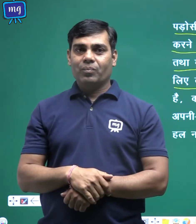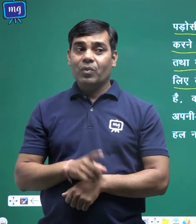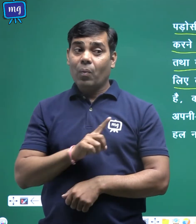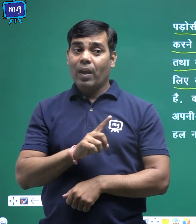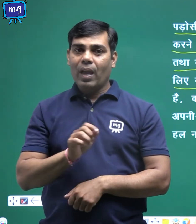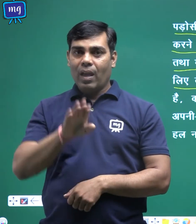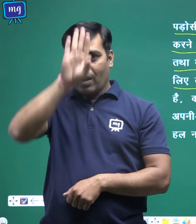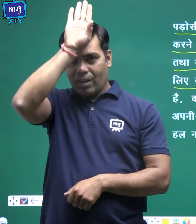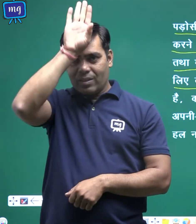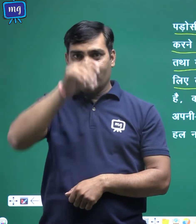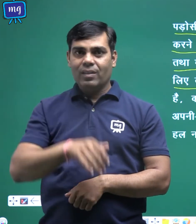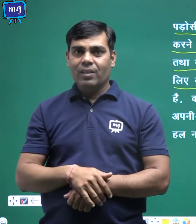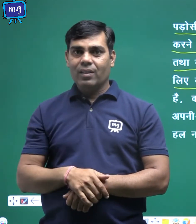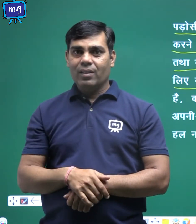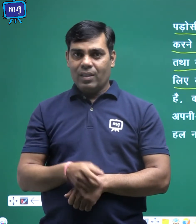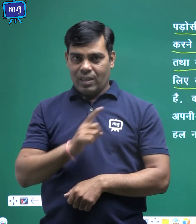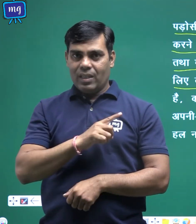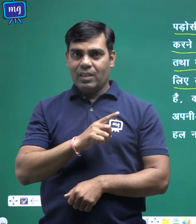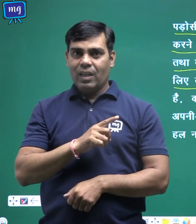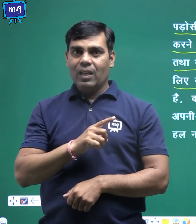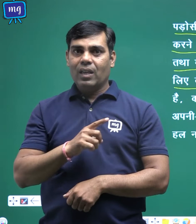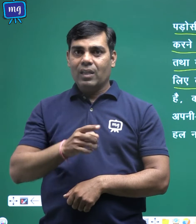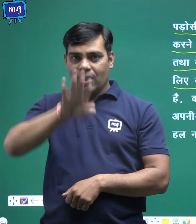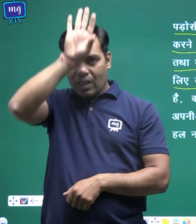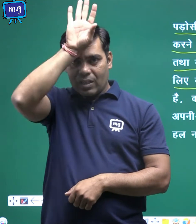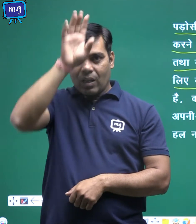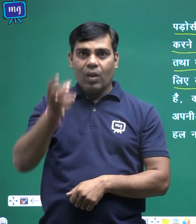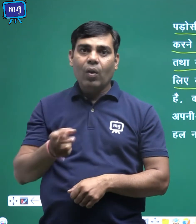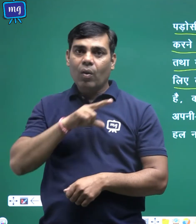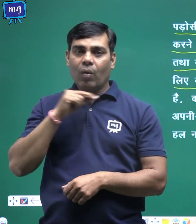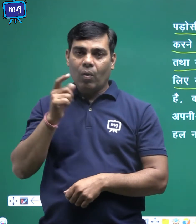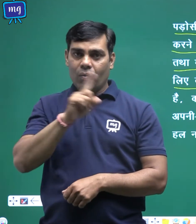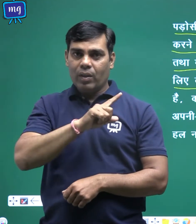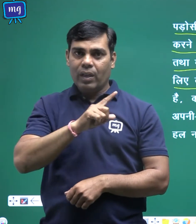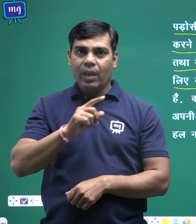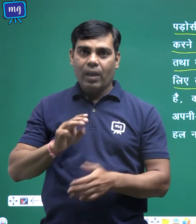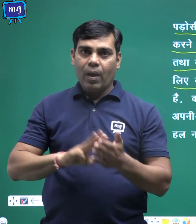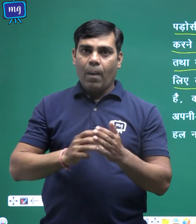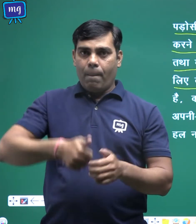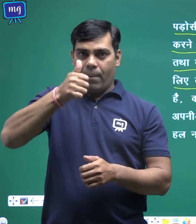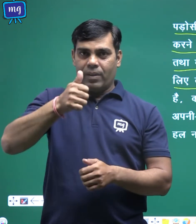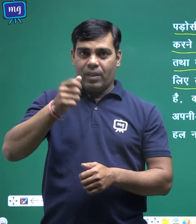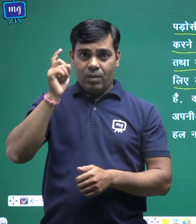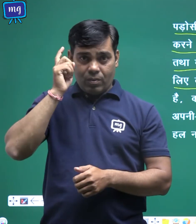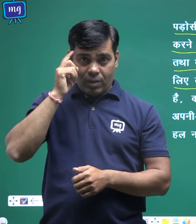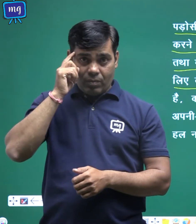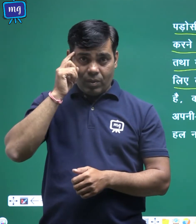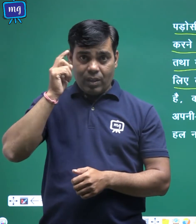राजा इस राजा और मंत्रियों की परीक्षा, बुद्धि की